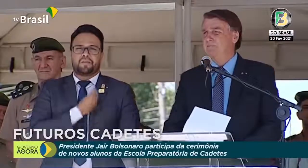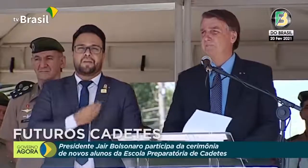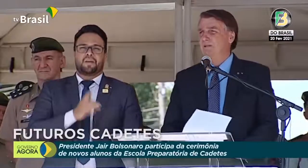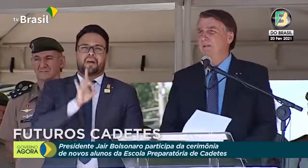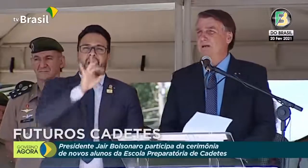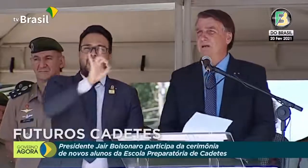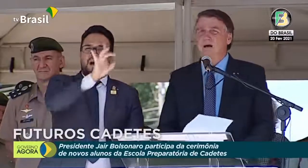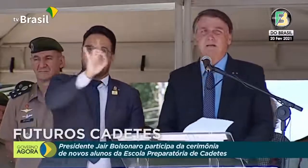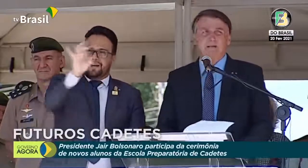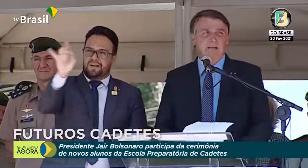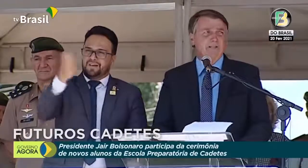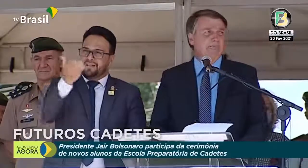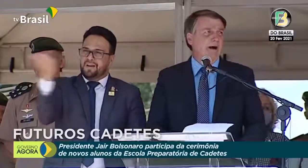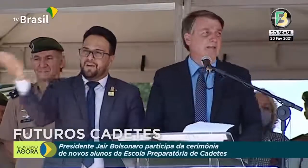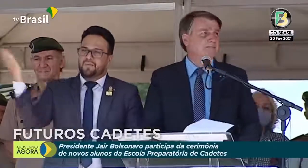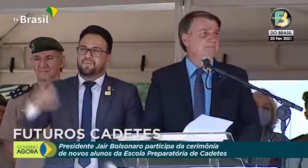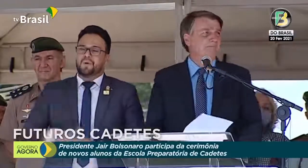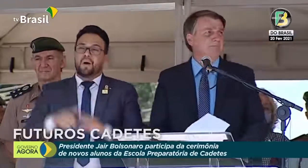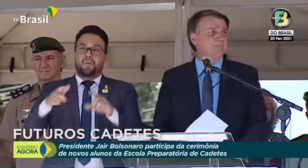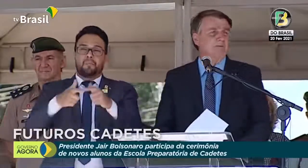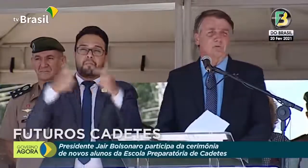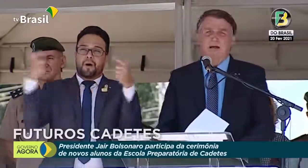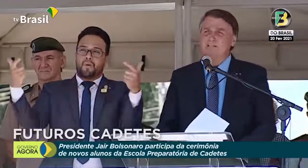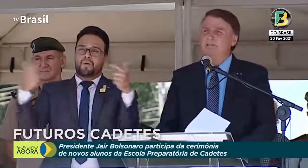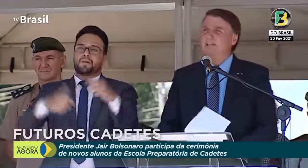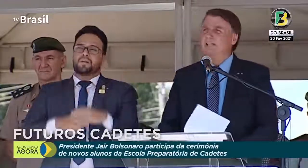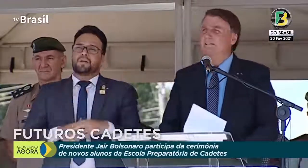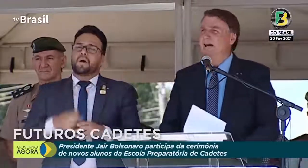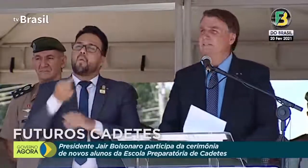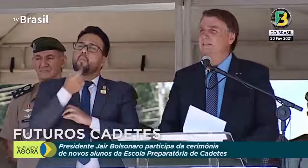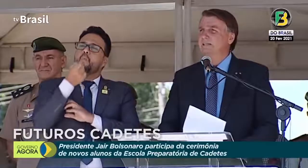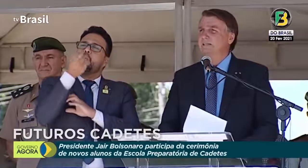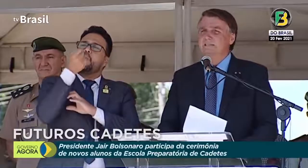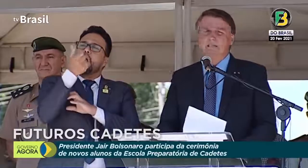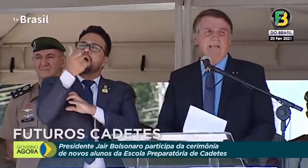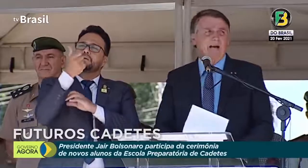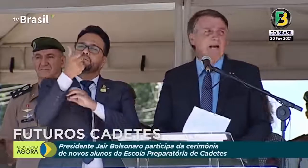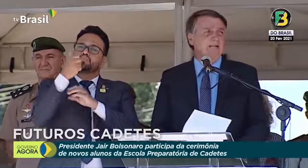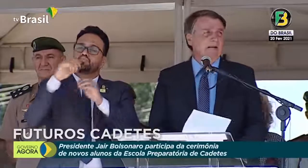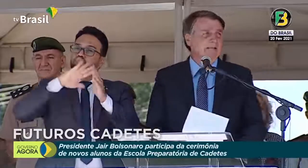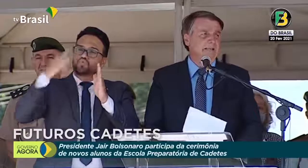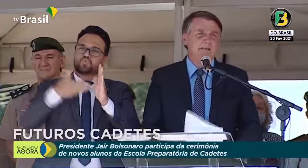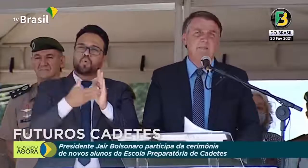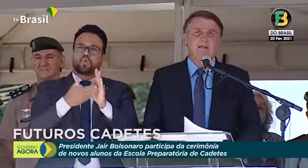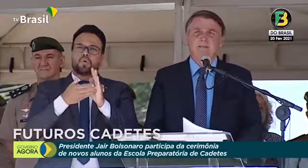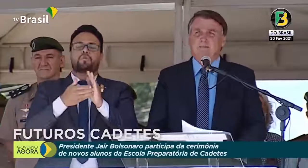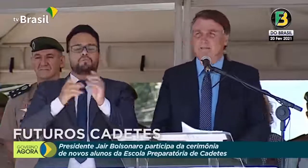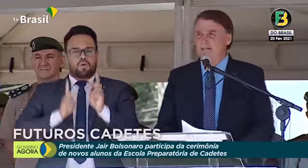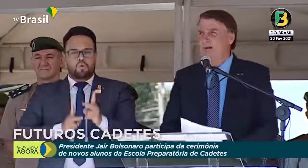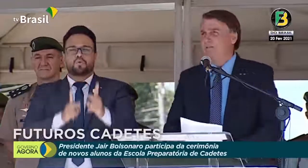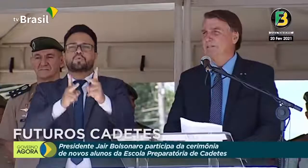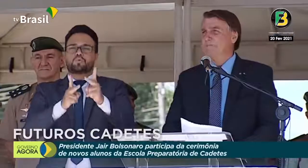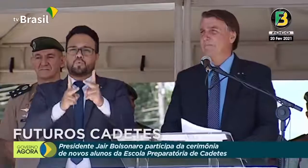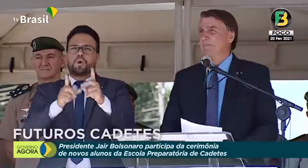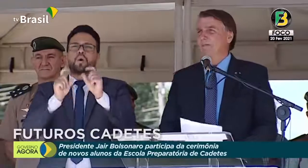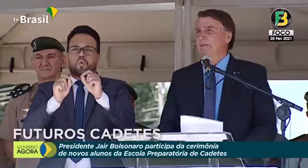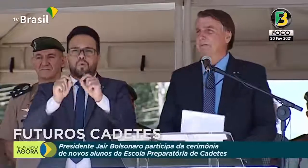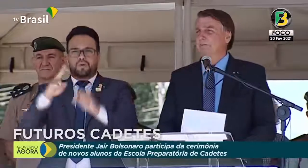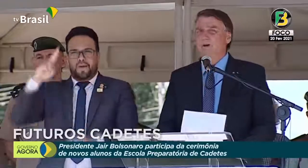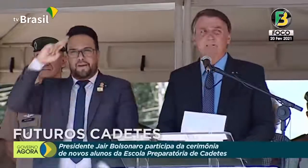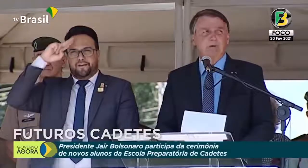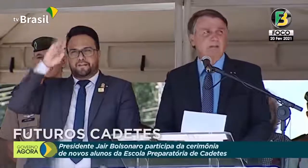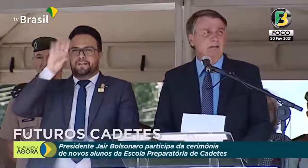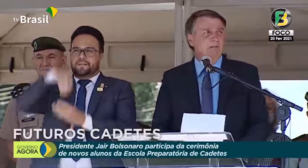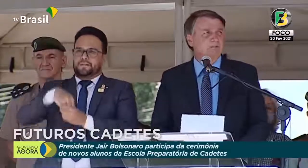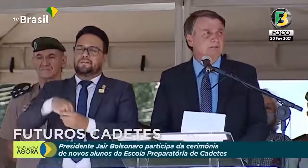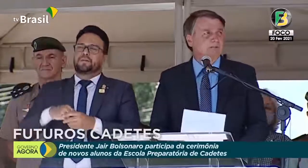de vocês. A grande parte, quase totalidade, seguirá a carreira das armas.